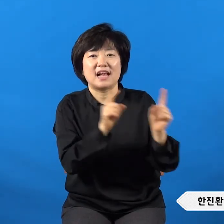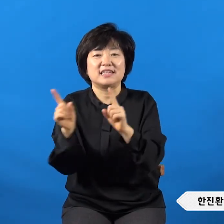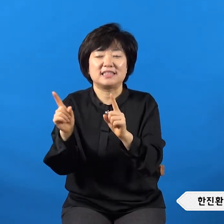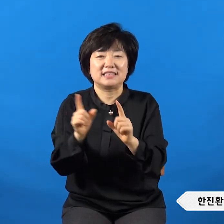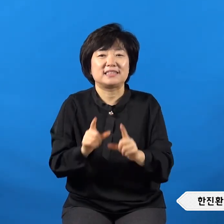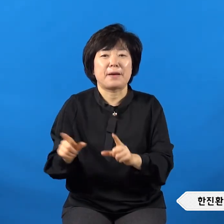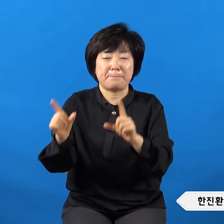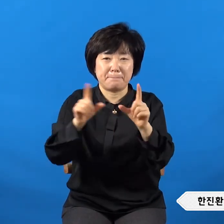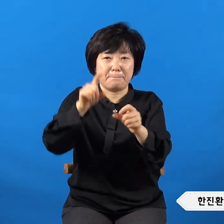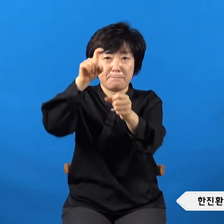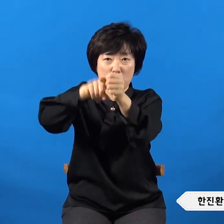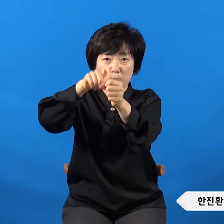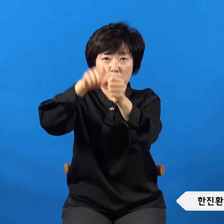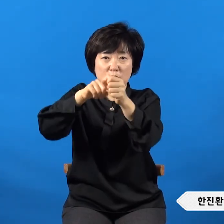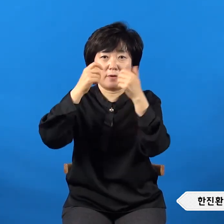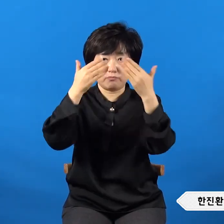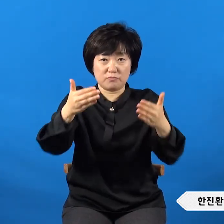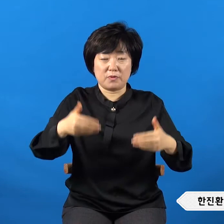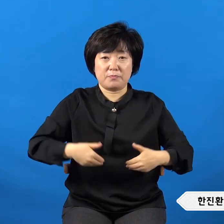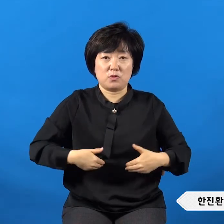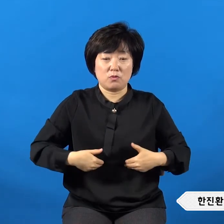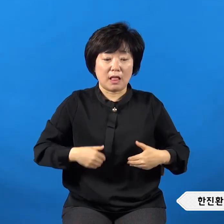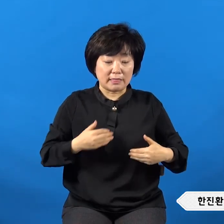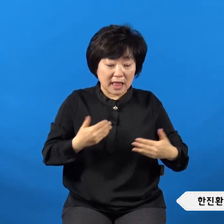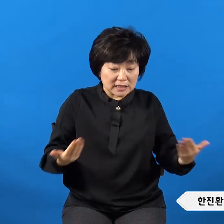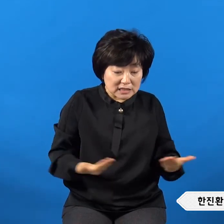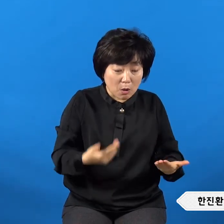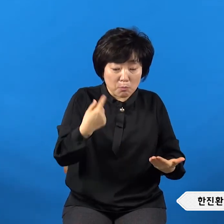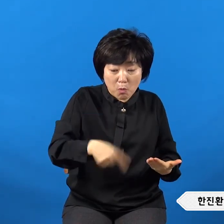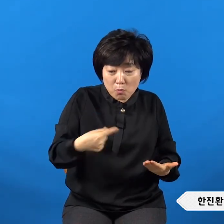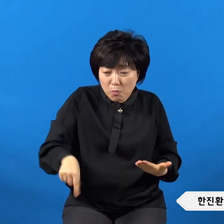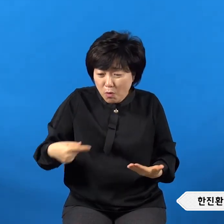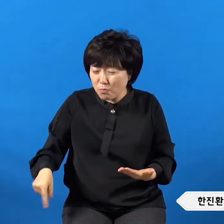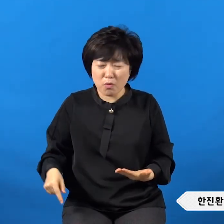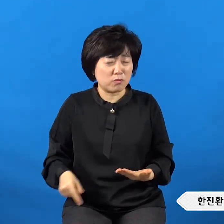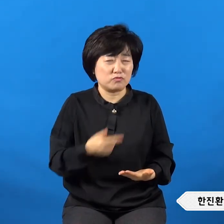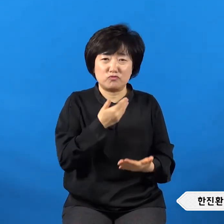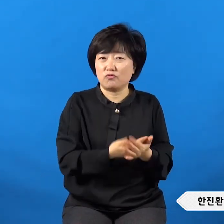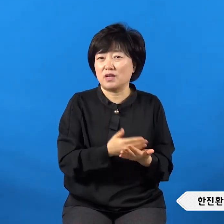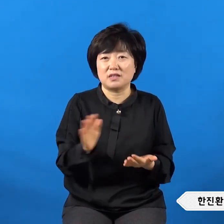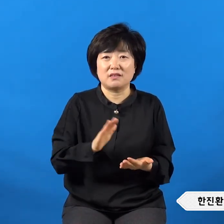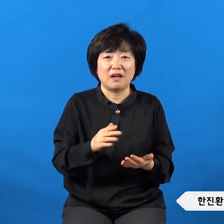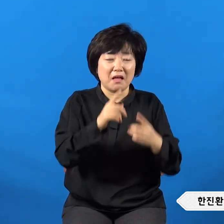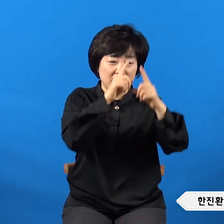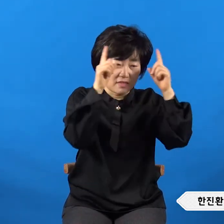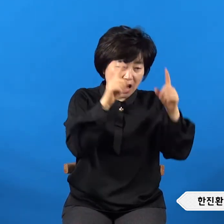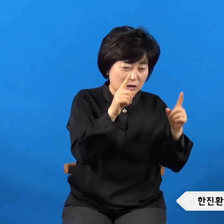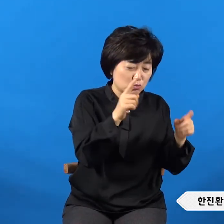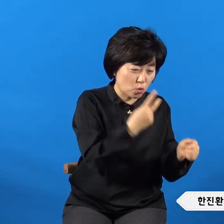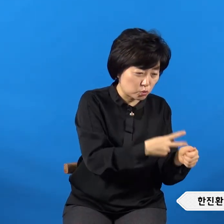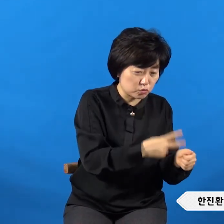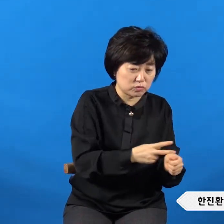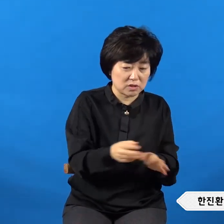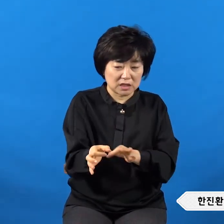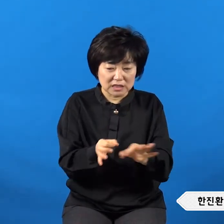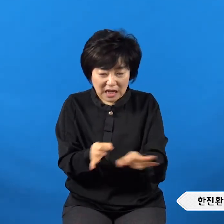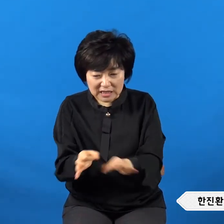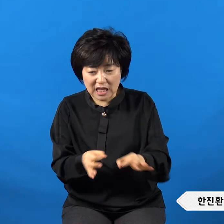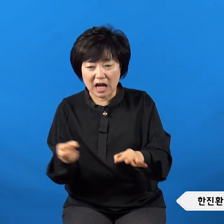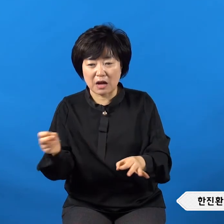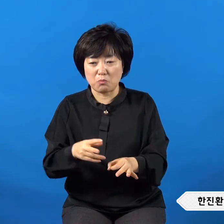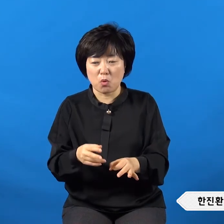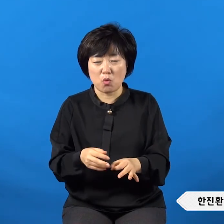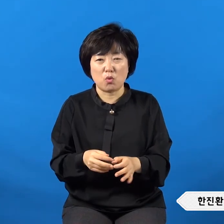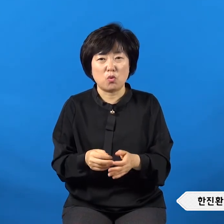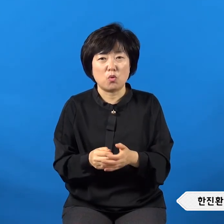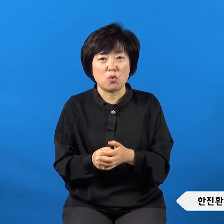됩니다. 여러분의 직업이 어떠하든지 그건 상관없습니다. 내가 뭐 대학 교수든지 내가 장사를 하든지 사업을